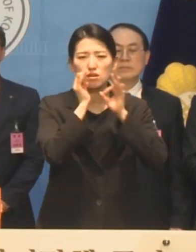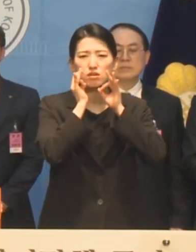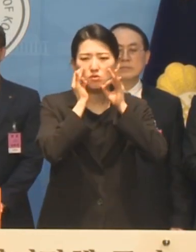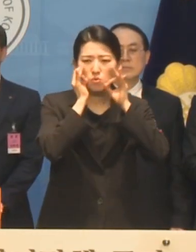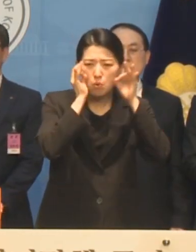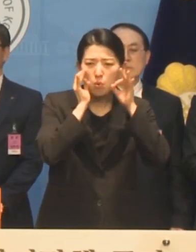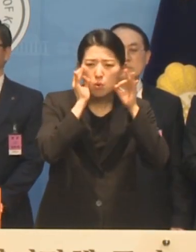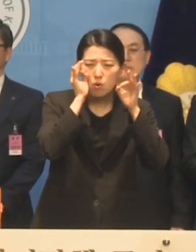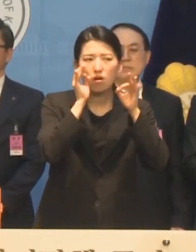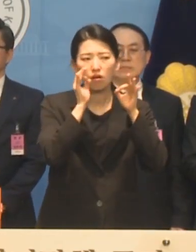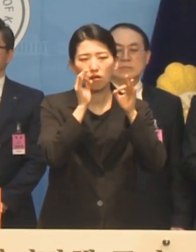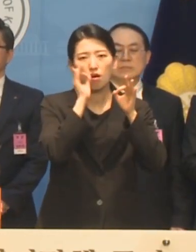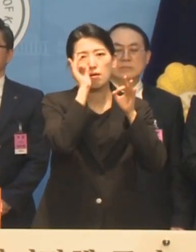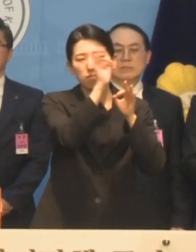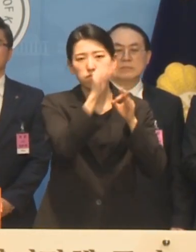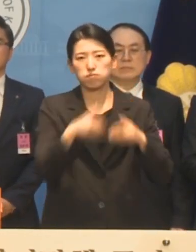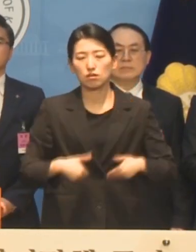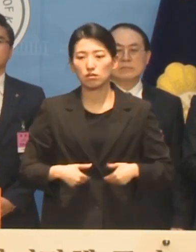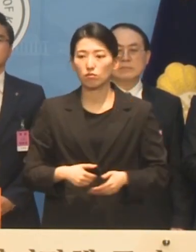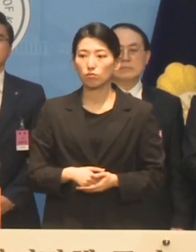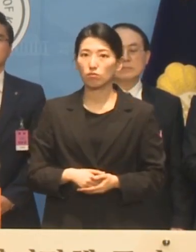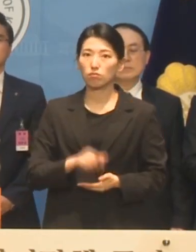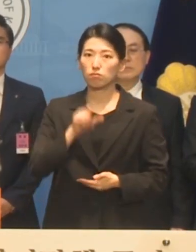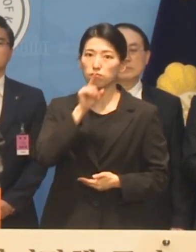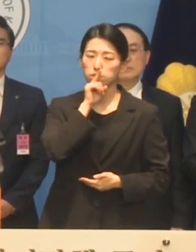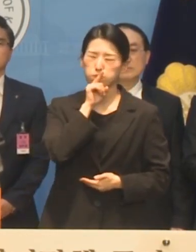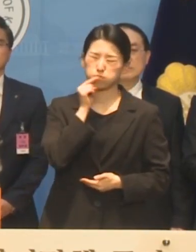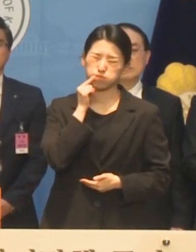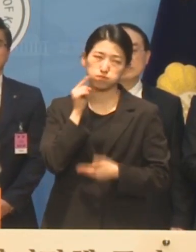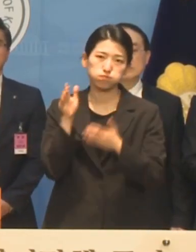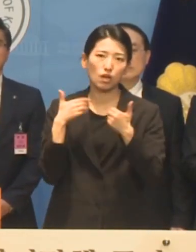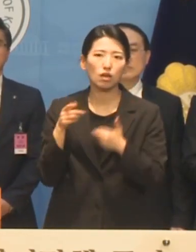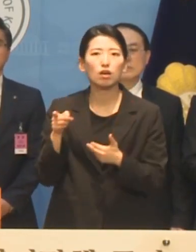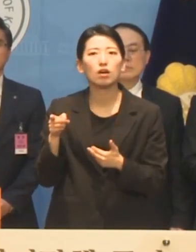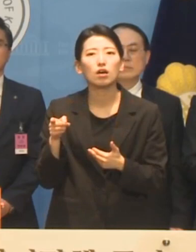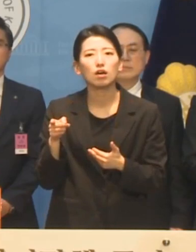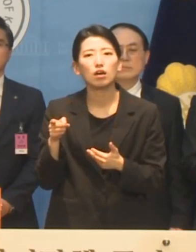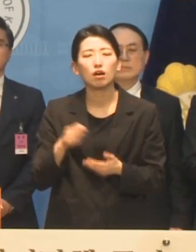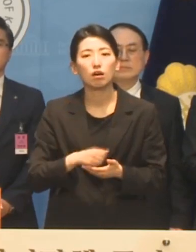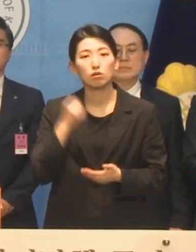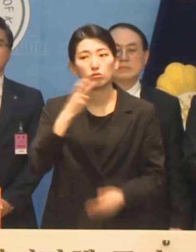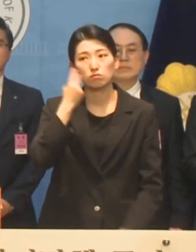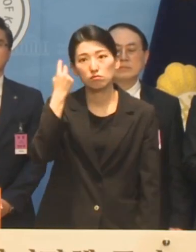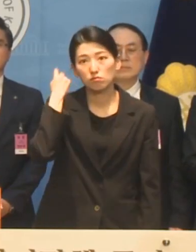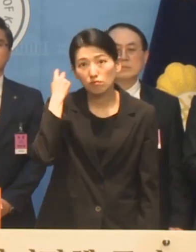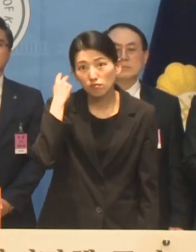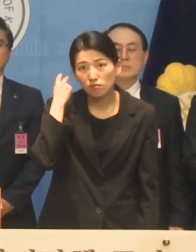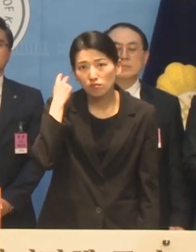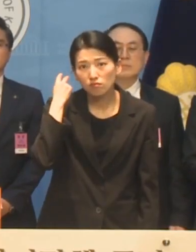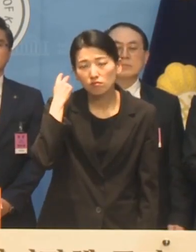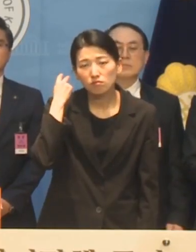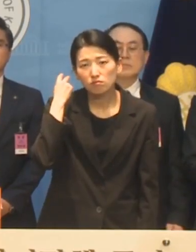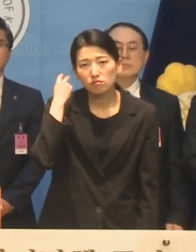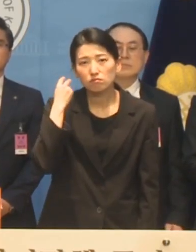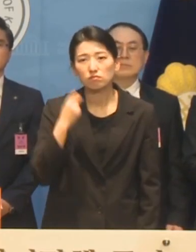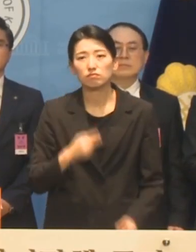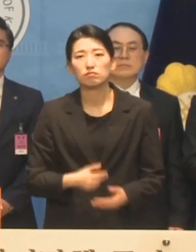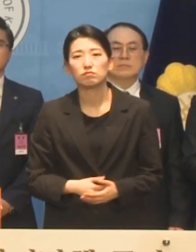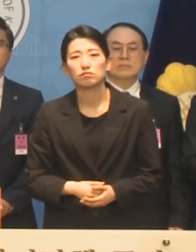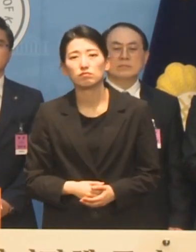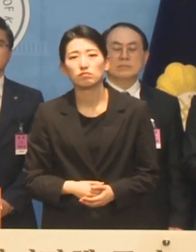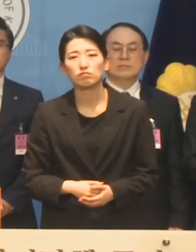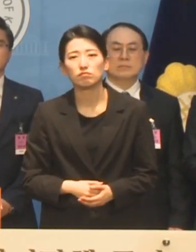해야 한다라고 하는 망발을 쏟아냈습니다. 이뿐만이 아닙니다. 엊그제는 역대